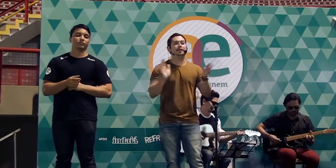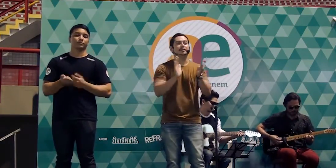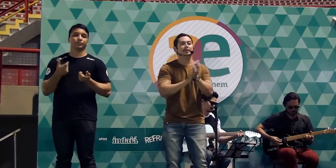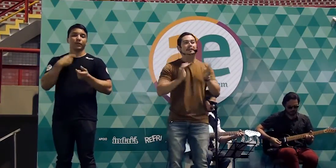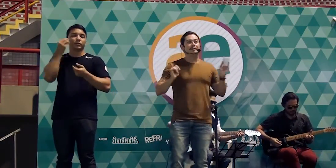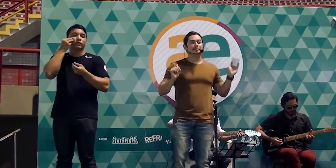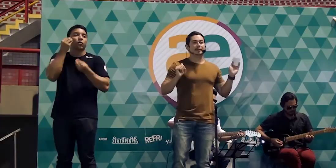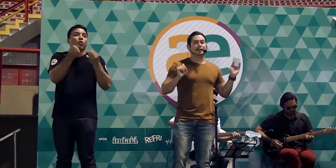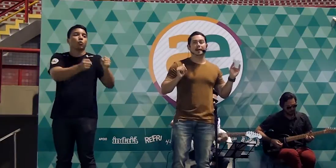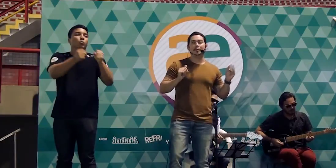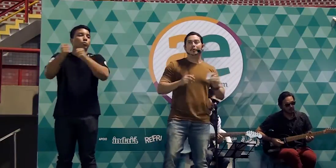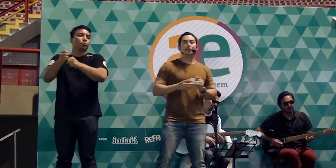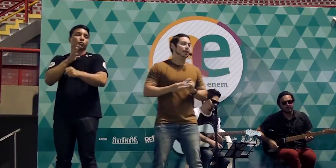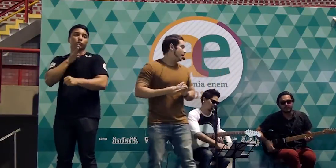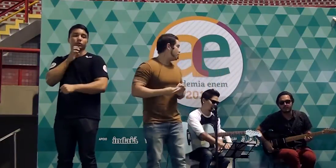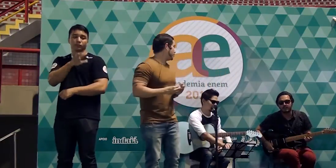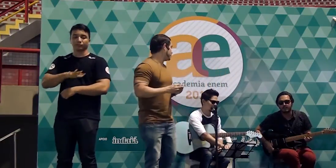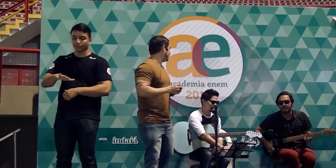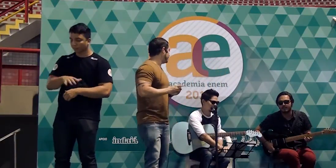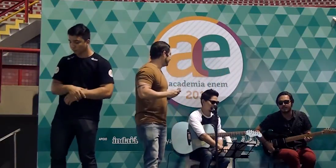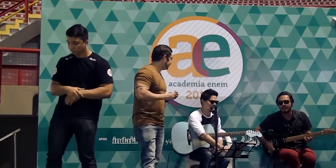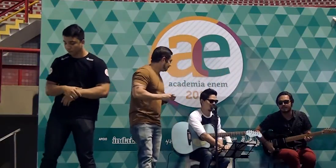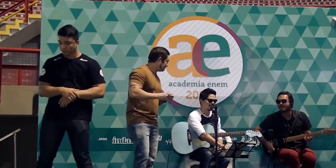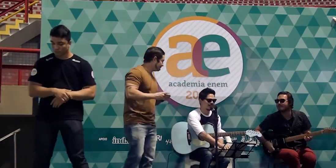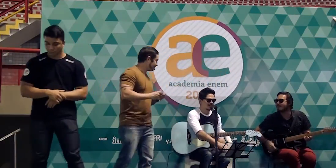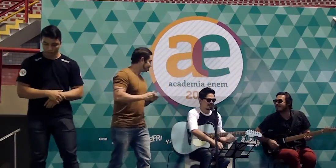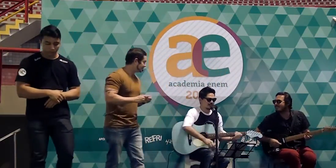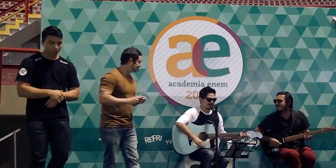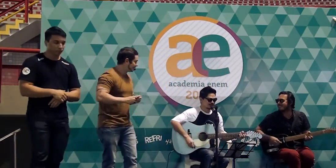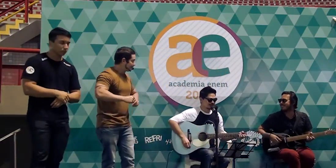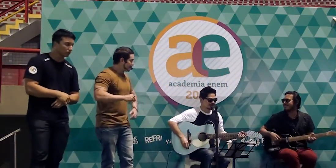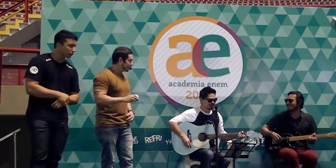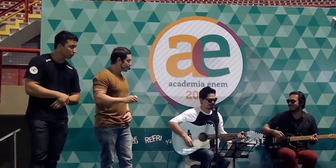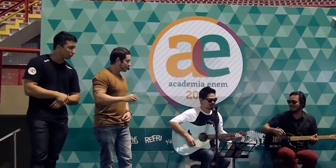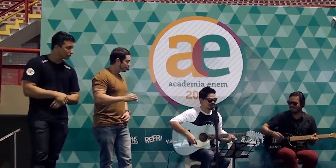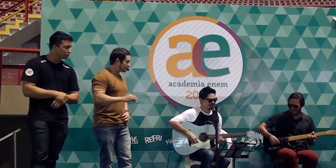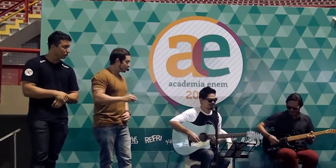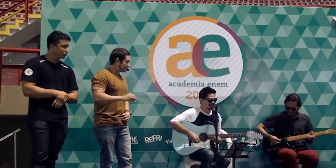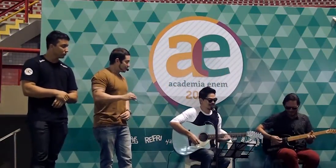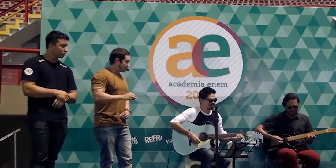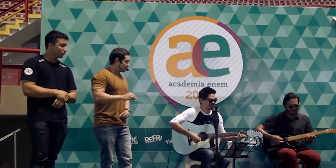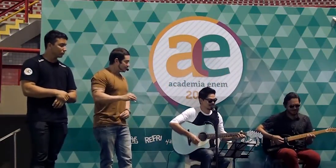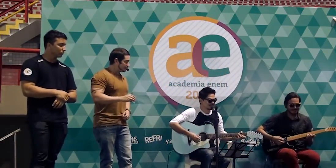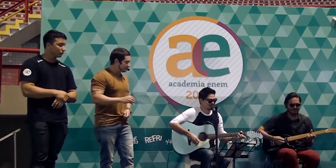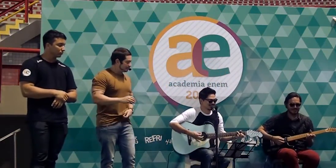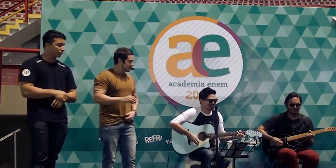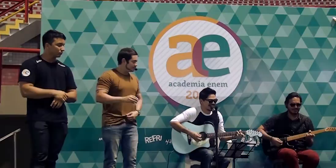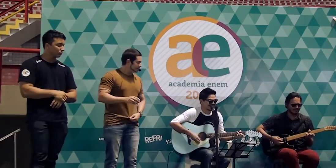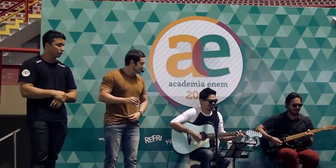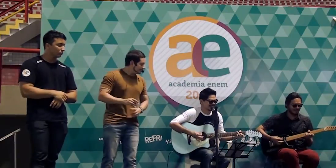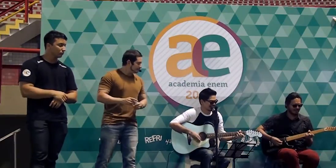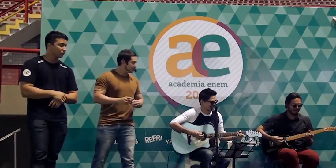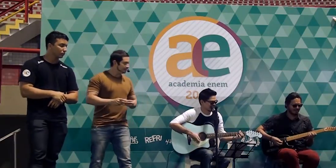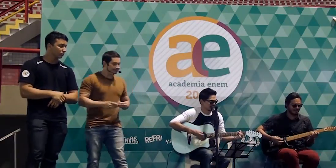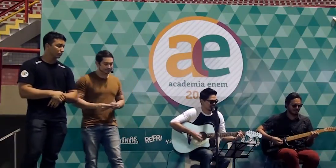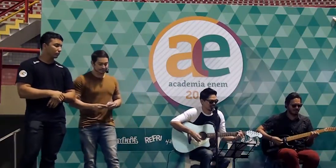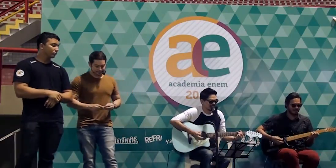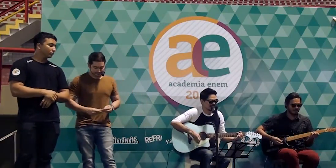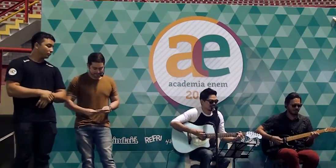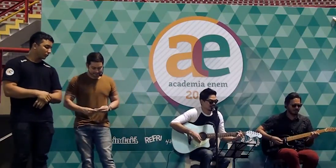que é poder, para daqui a pouco a Rocha Jovem. Eu presto atenção no que eles dizem, mas eles não dizem